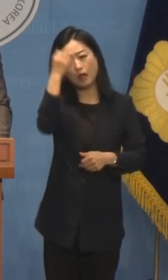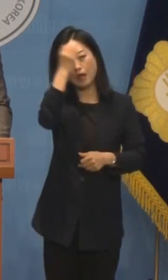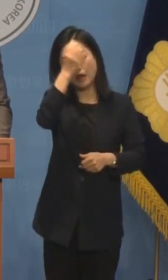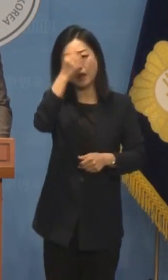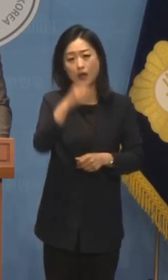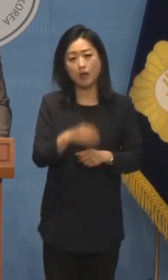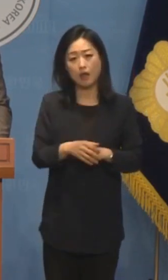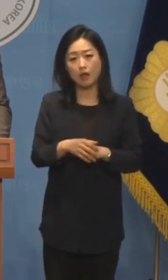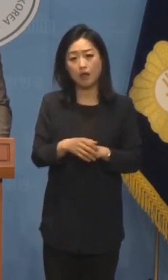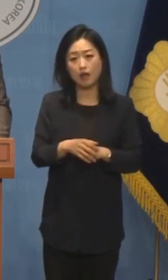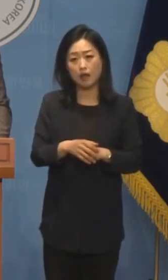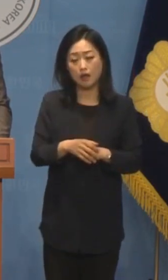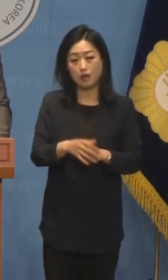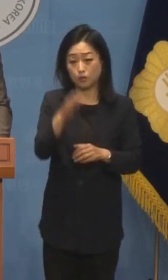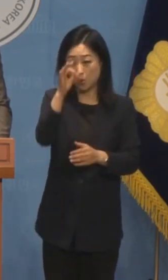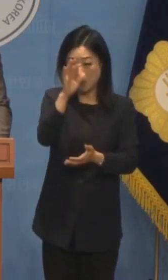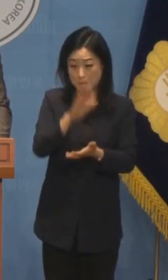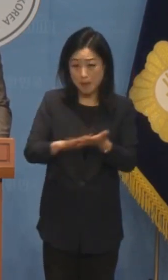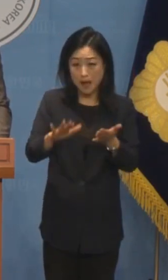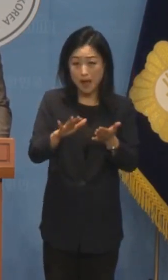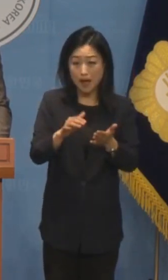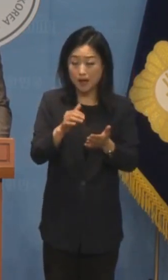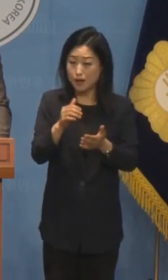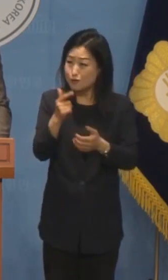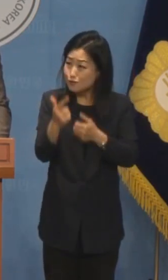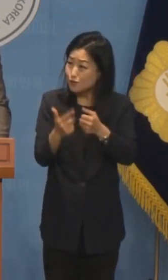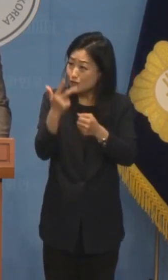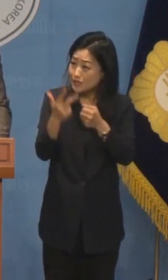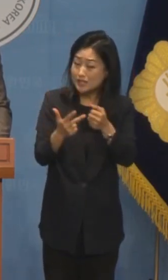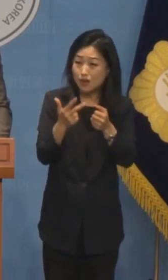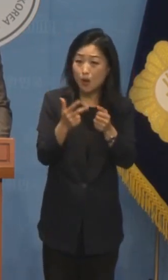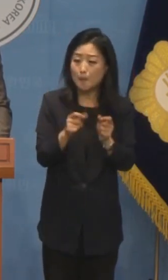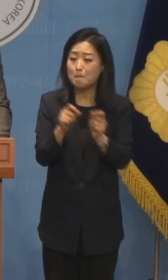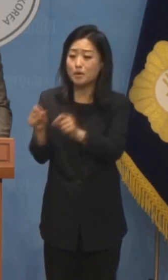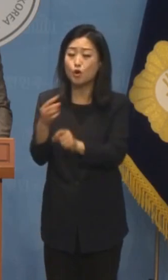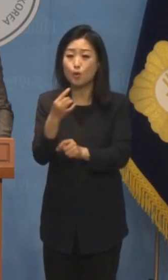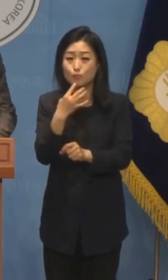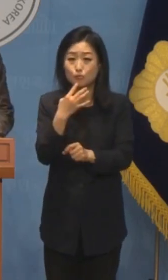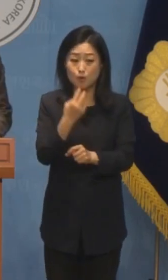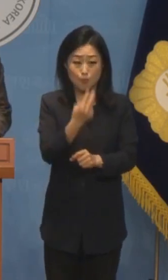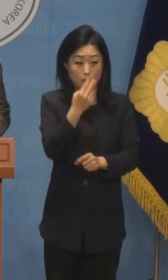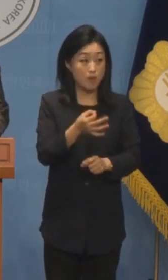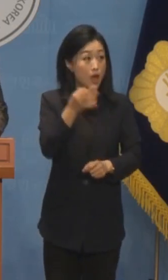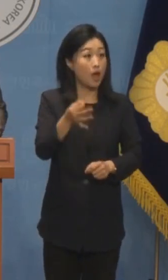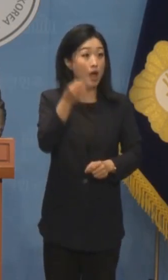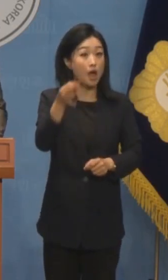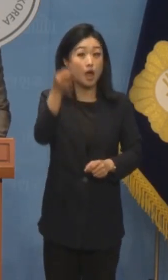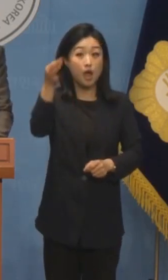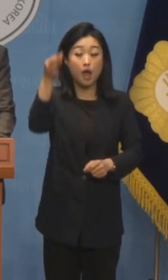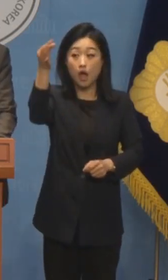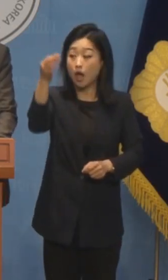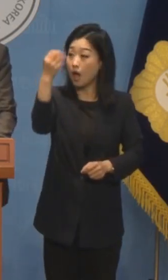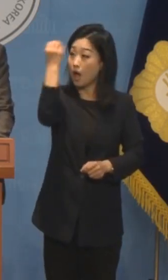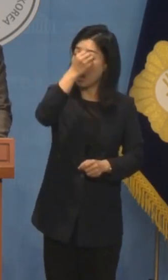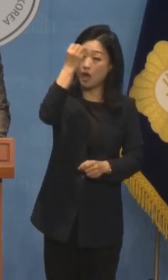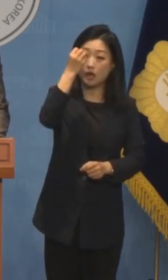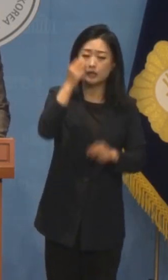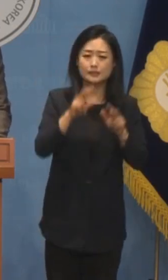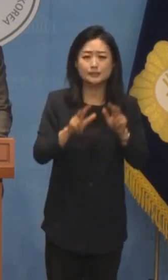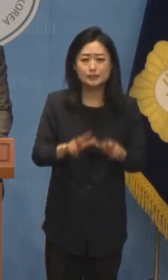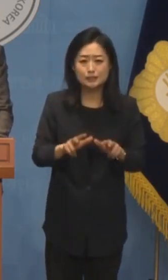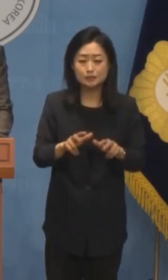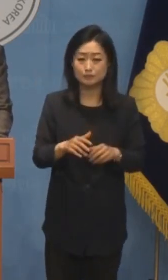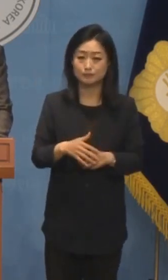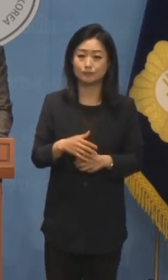고갈을 겨우 몇 년 미룬 것뿐이라서 보험료가 도대체 어디까지 올라가야 될지도 미지수입니다. 지금 이 현 상황은